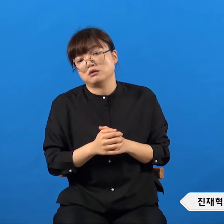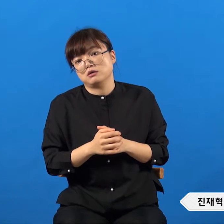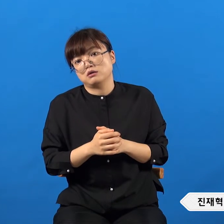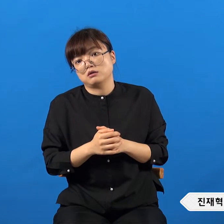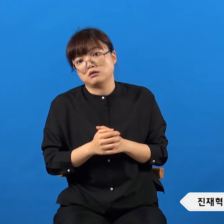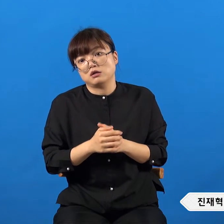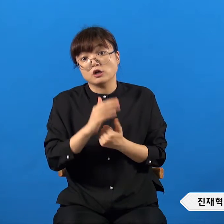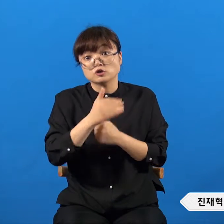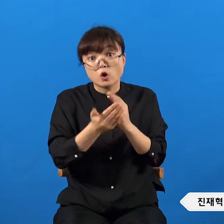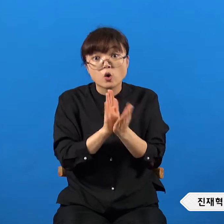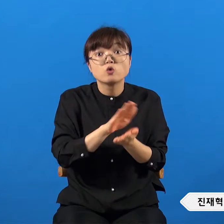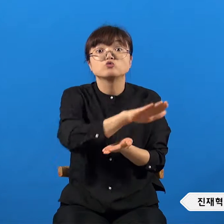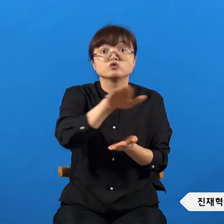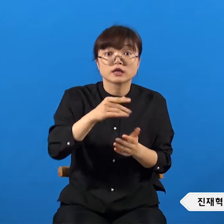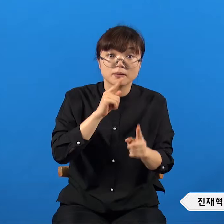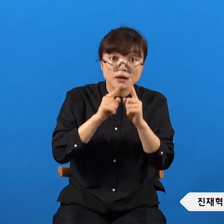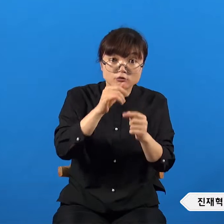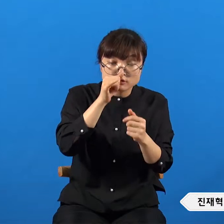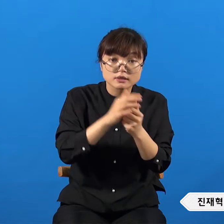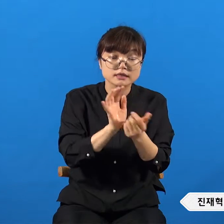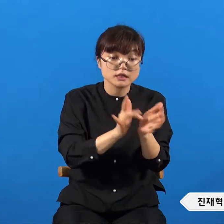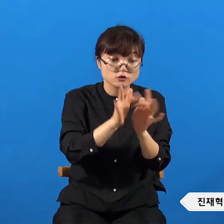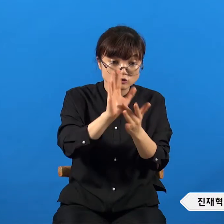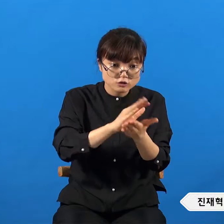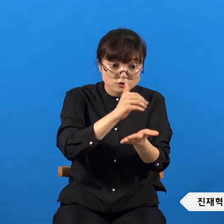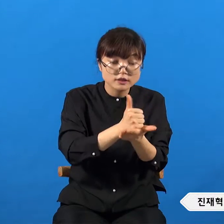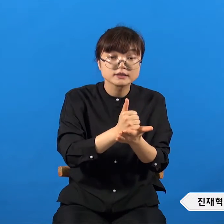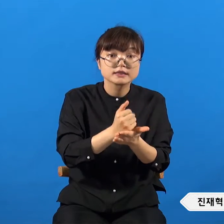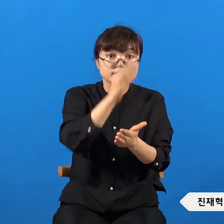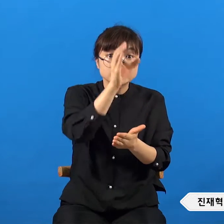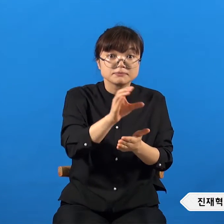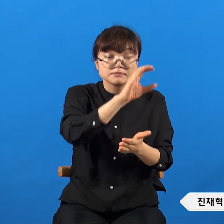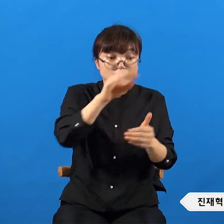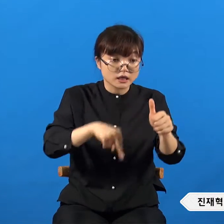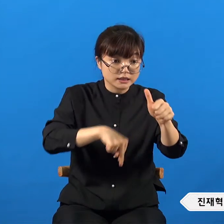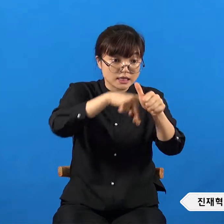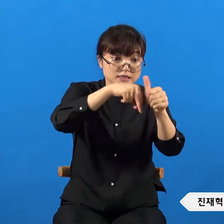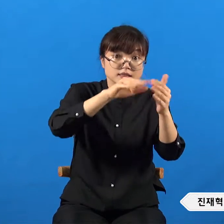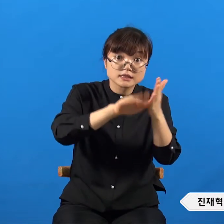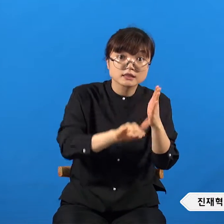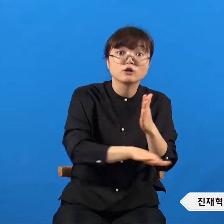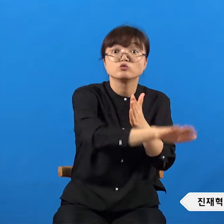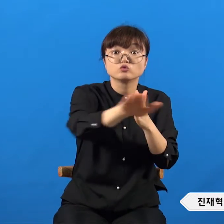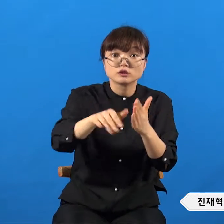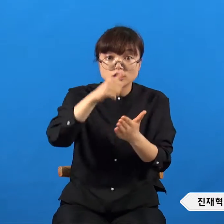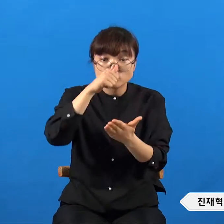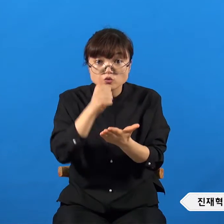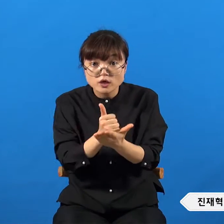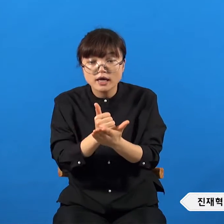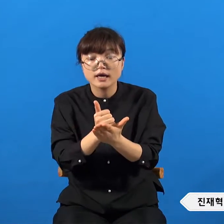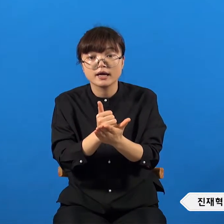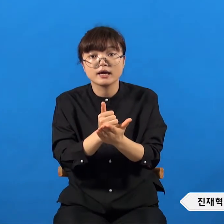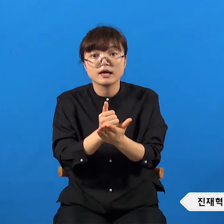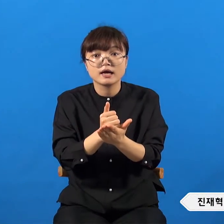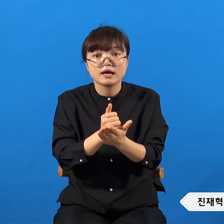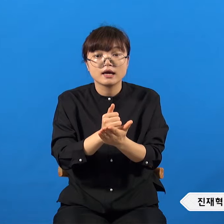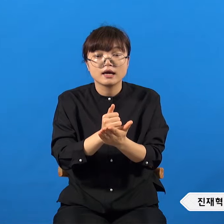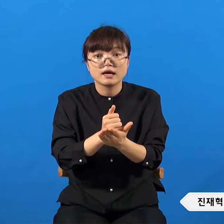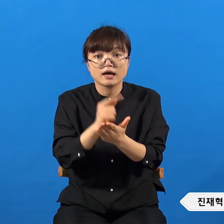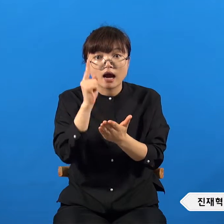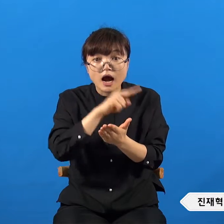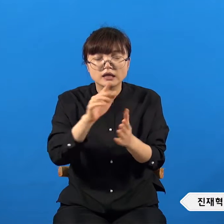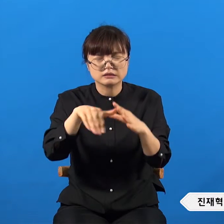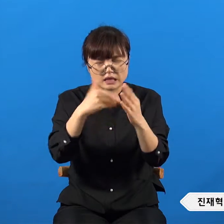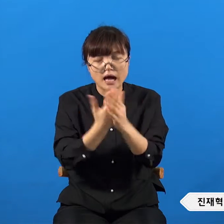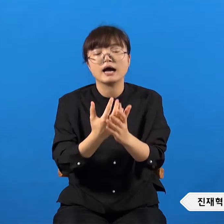있습니다. 성경은 우리에게 말씀합니다. 예수 그리스도께서 십자가에 달리실 때 우리 모두의 죄악을